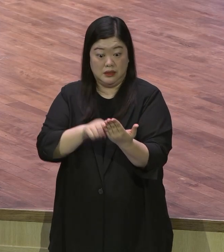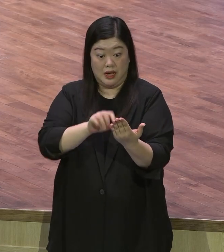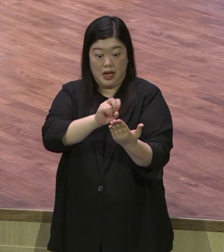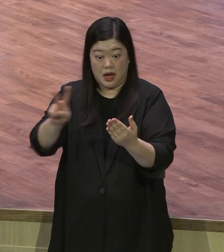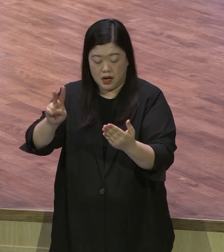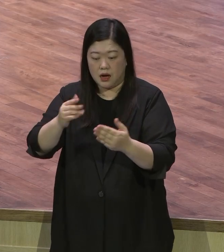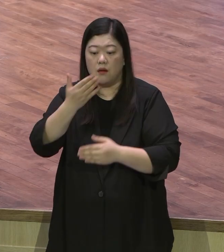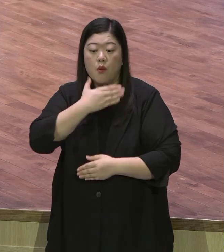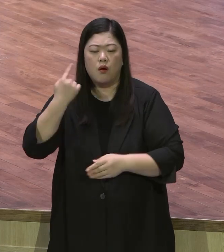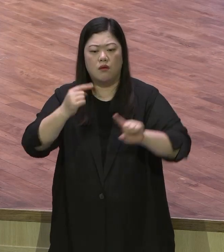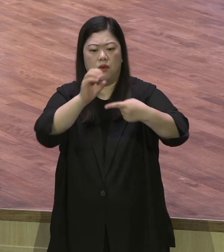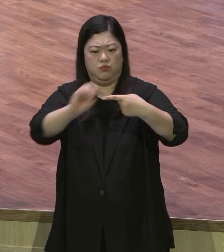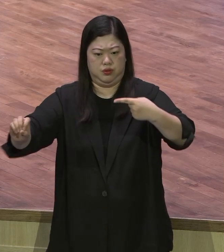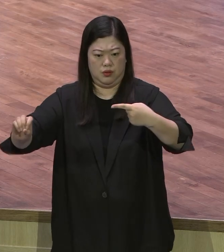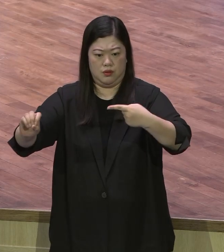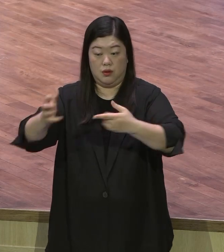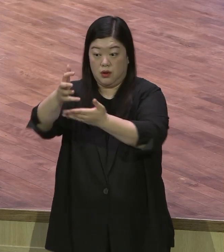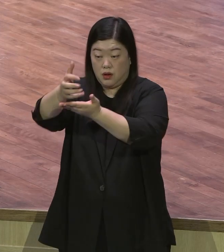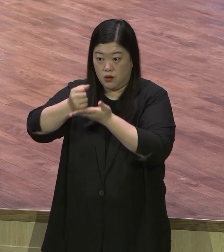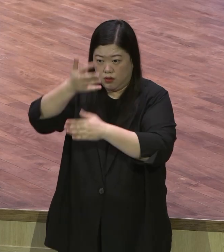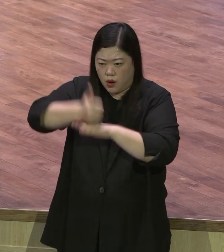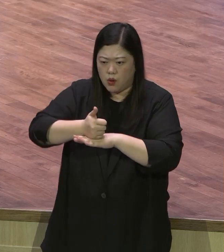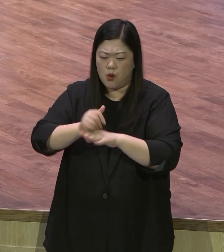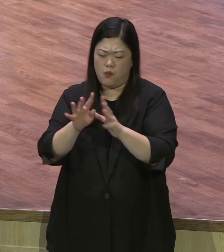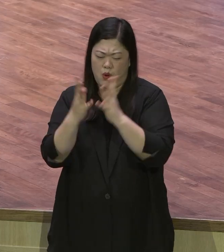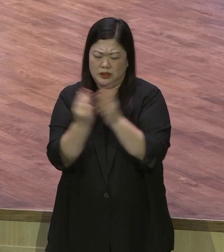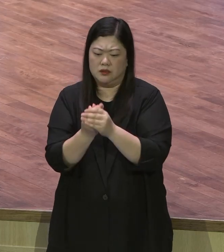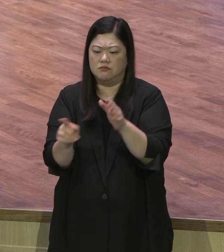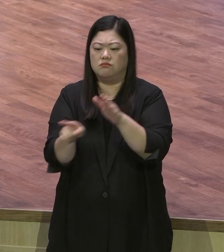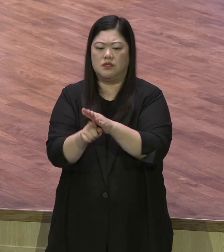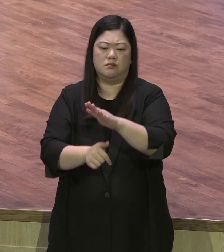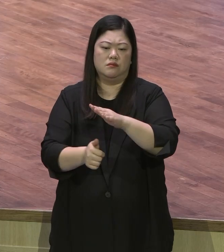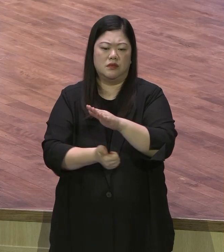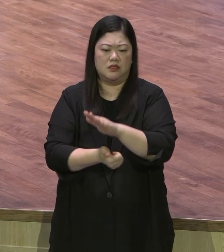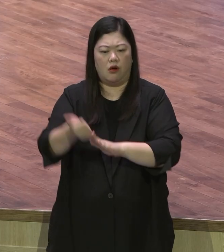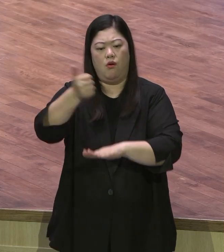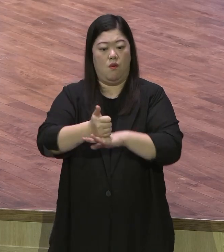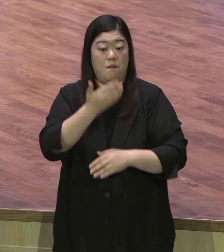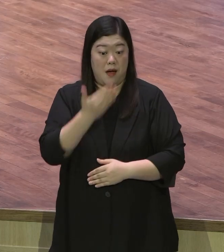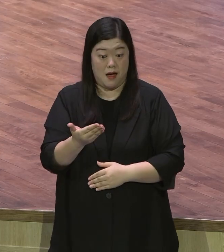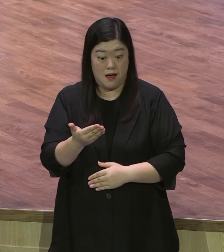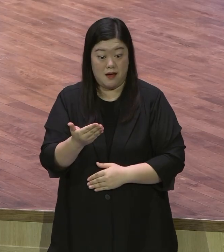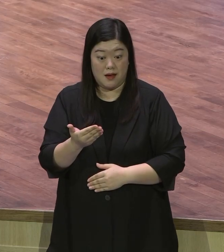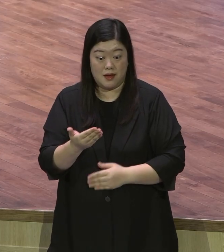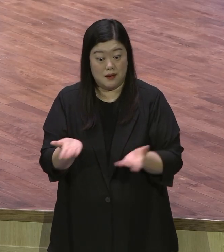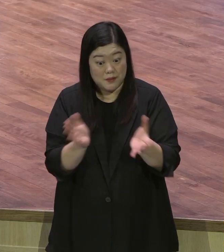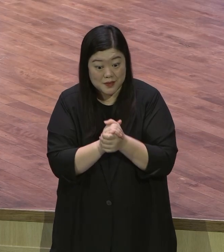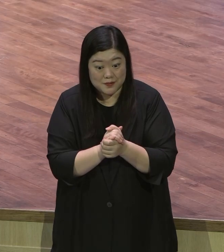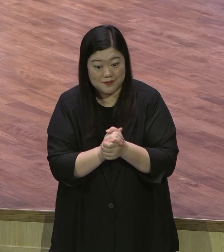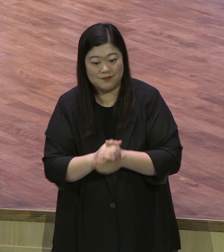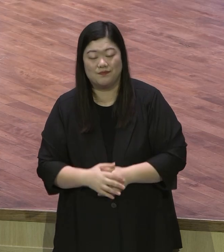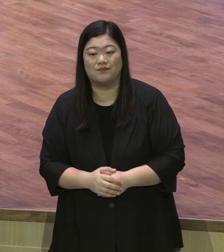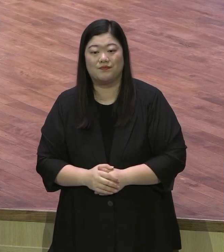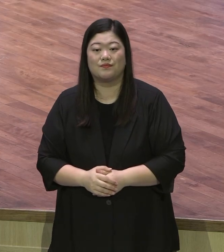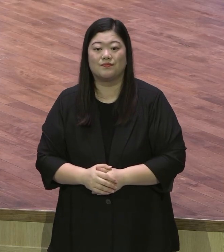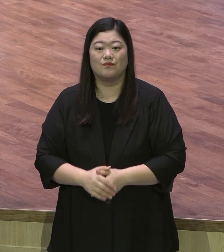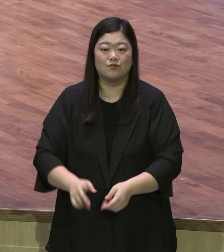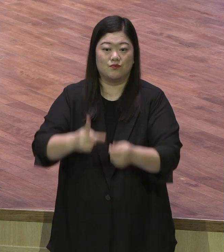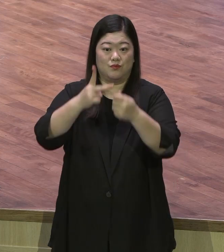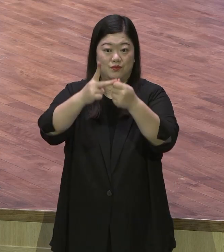말씀 성취의 축복을 맛보는 절대 믿음의 사람들 다 되시기를 주님으로 축복합니다. 두 번째로